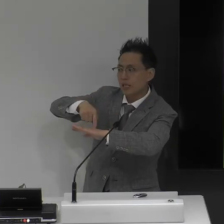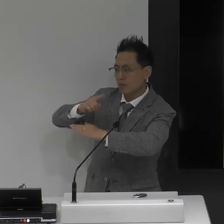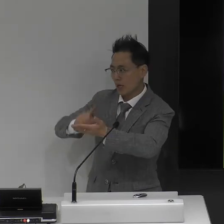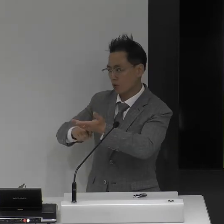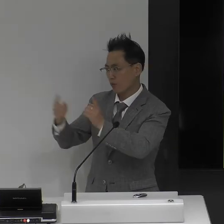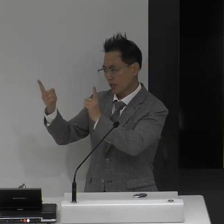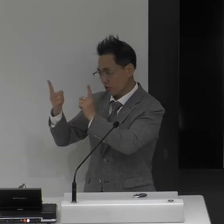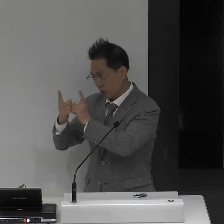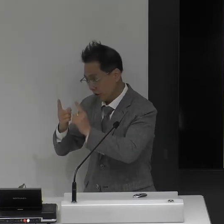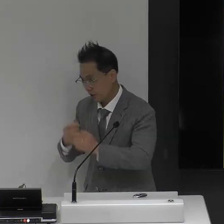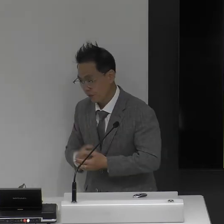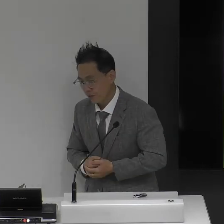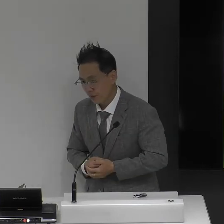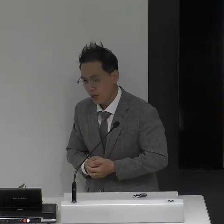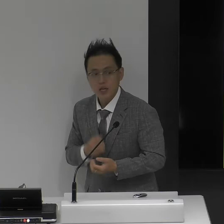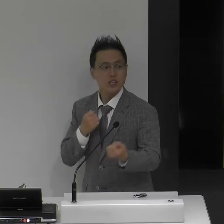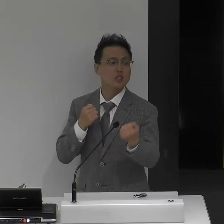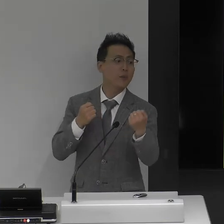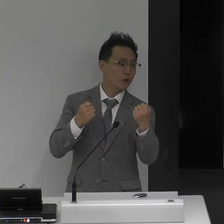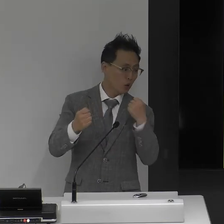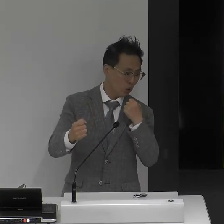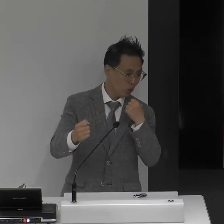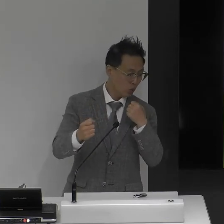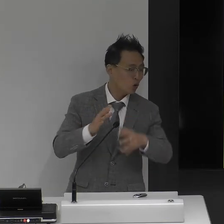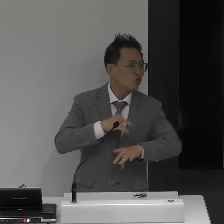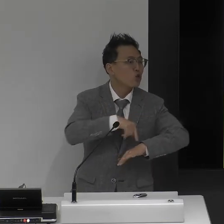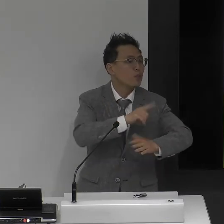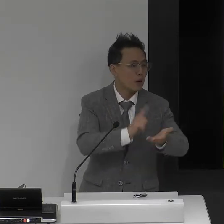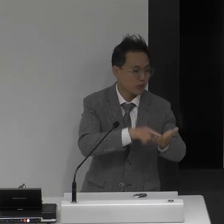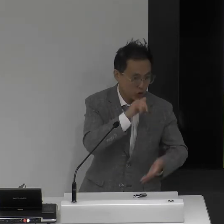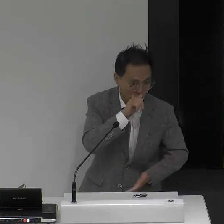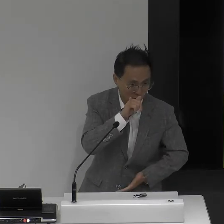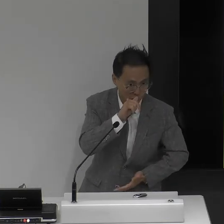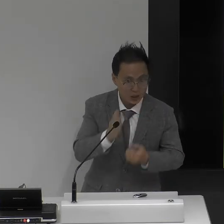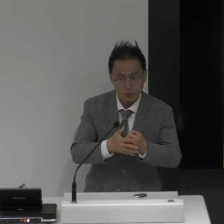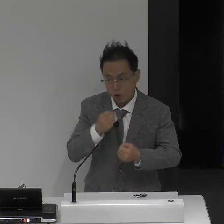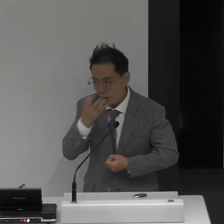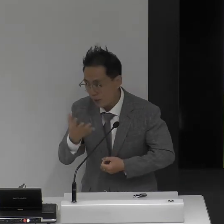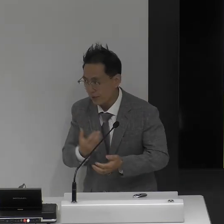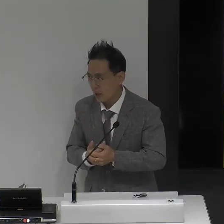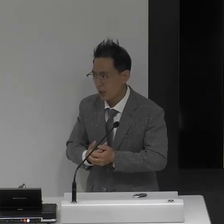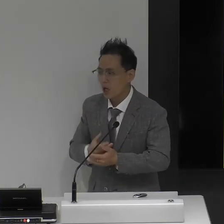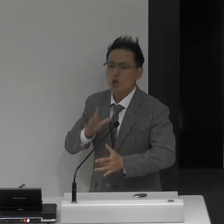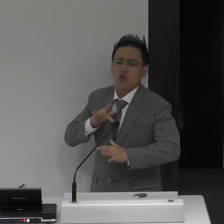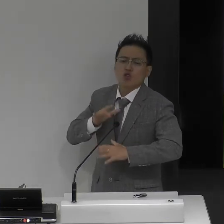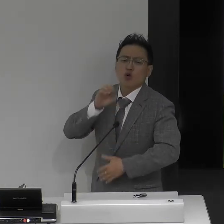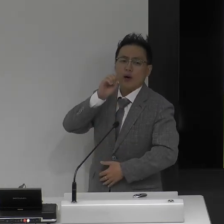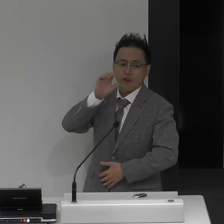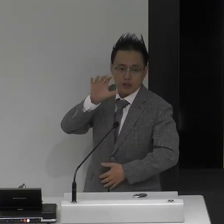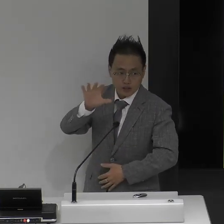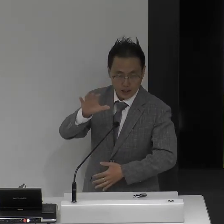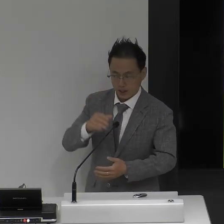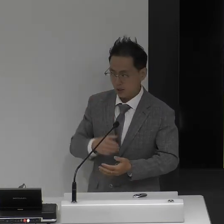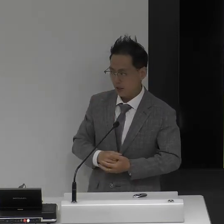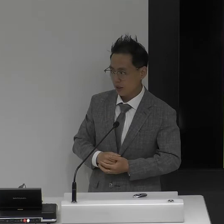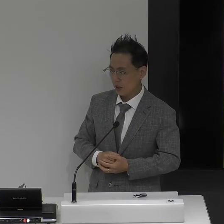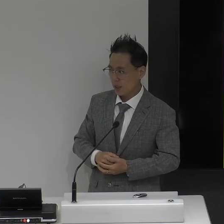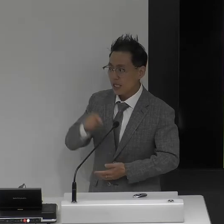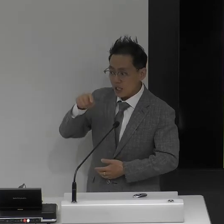마음으로 만나주세요. 그럼에도 두려운 마음이 있죠. 때문에 고백합니다. 두려워하여 이르되